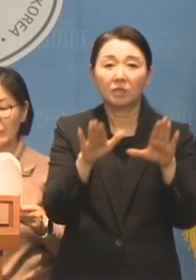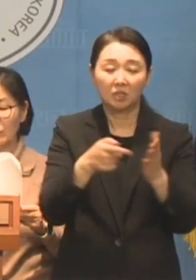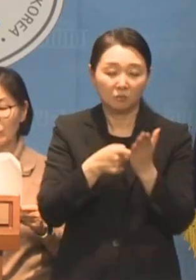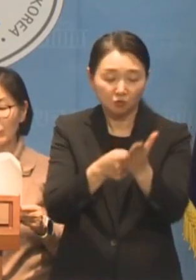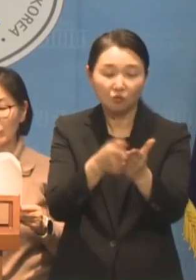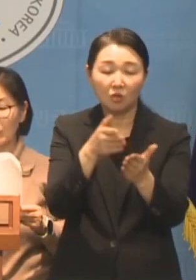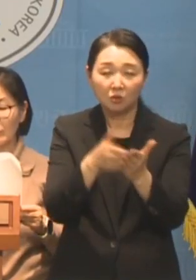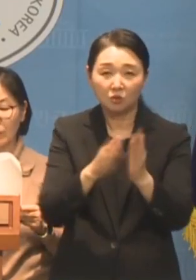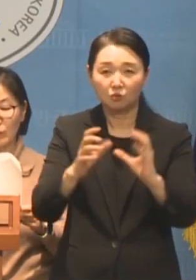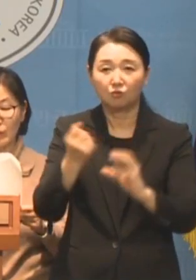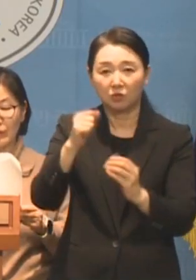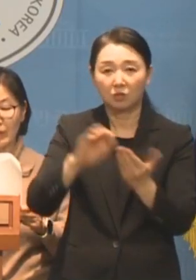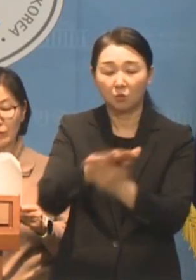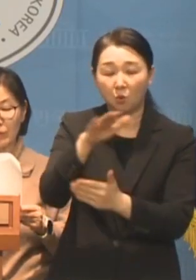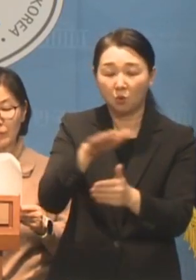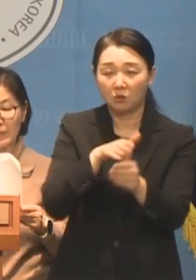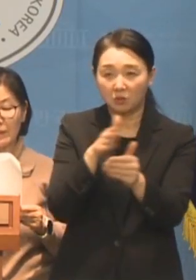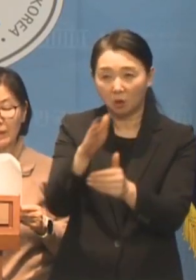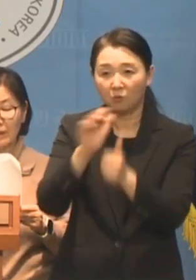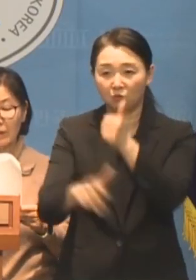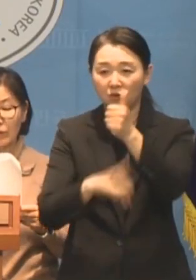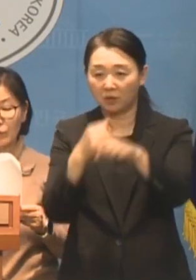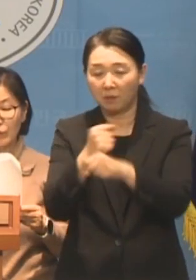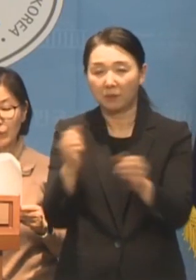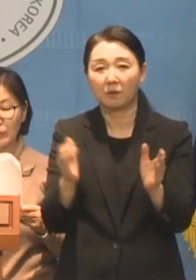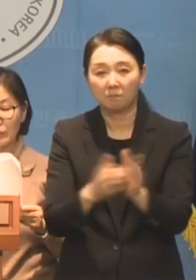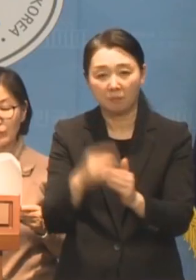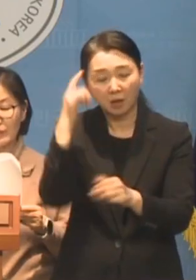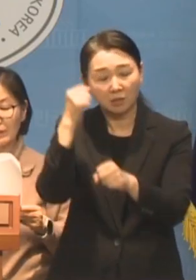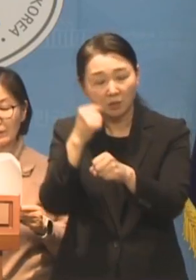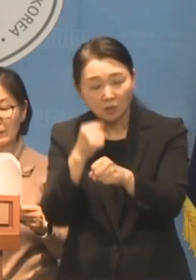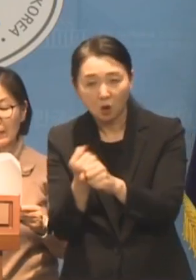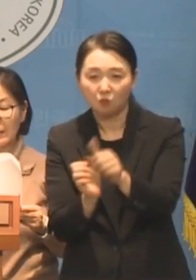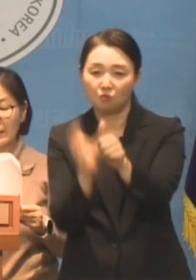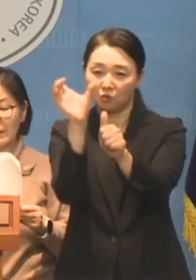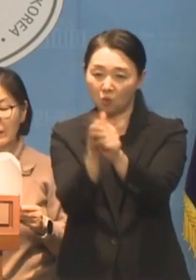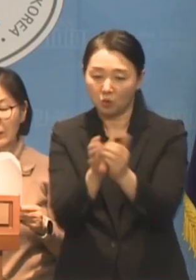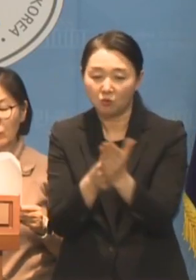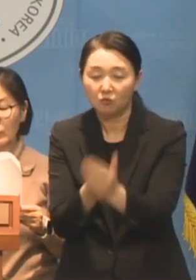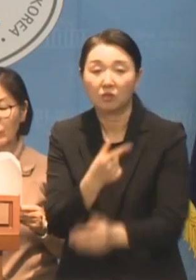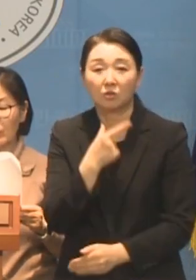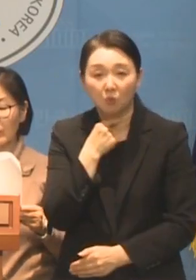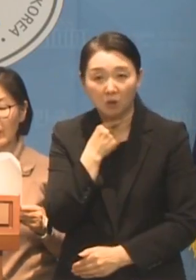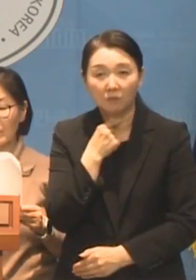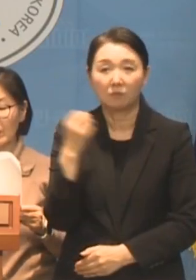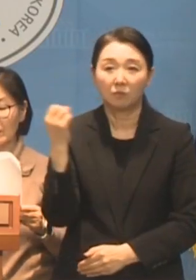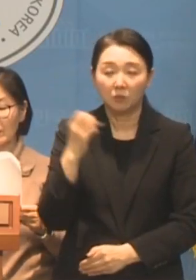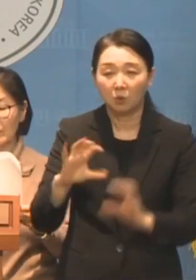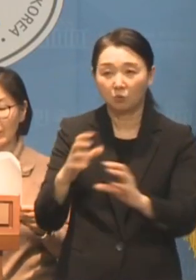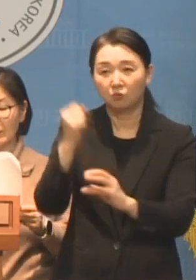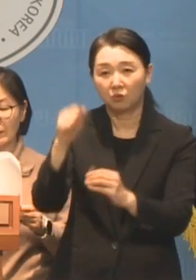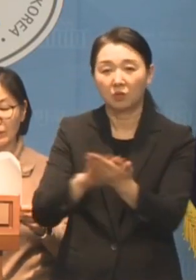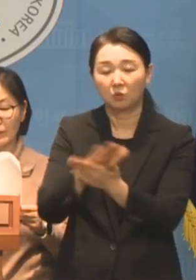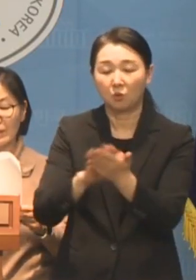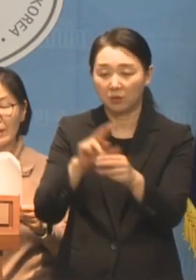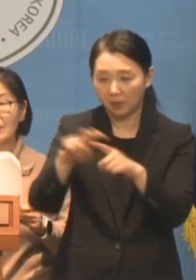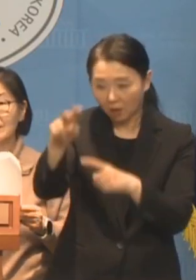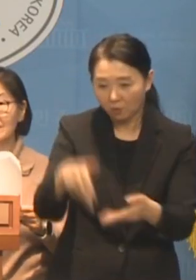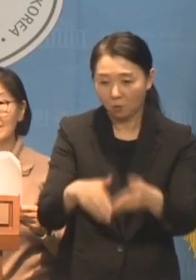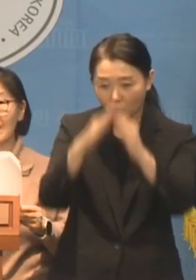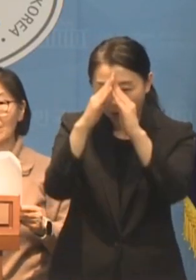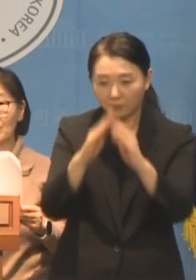추진 중인 국립공원 전문위원회 구성 및 연구 용역 추진 등 일련의 국립공원 케이블카 설치 확대